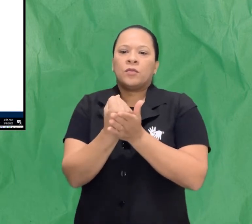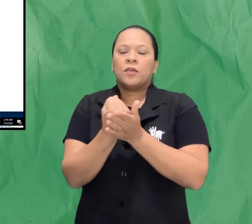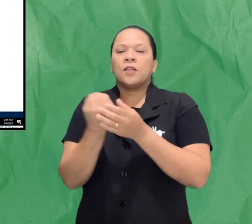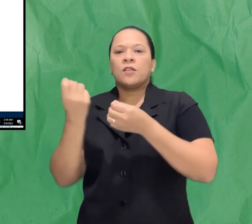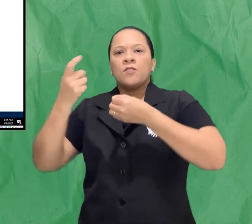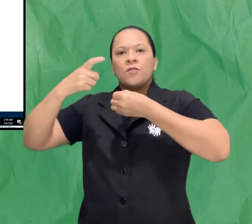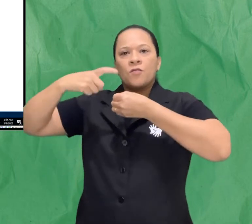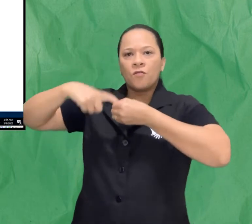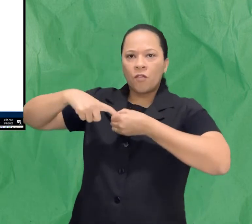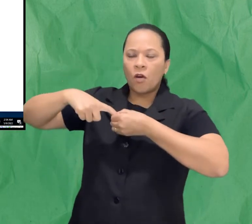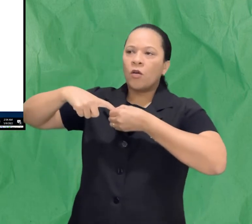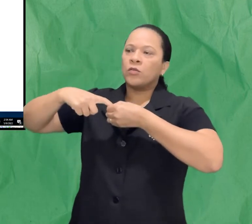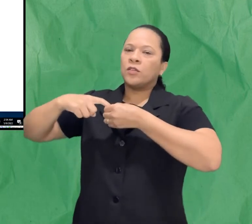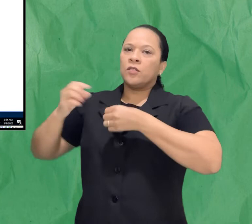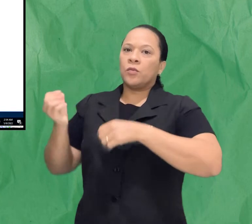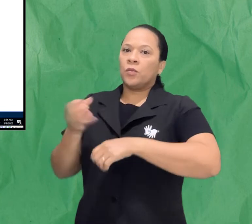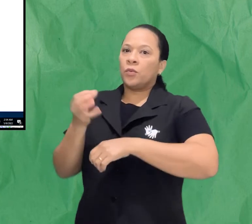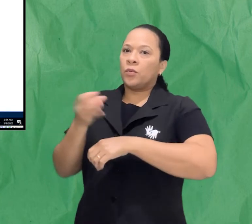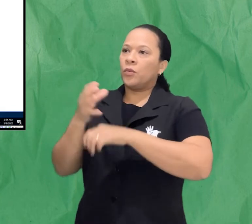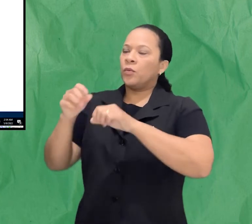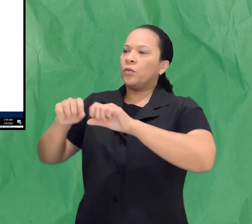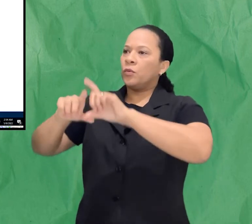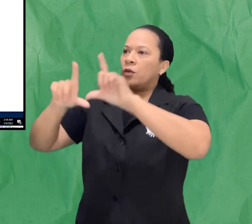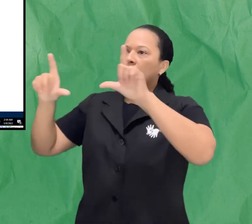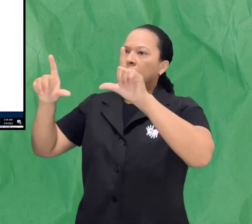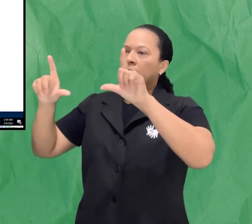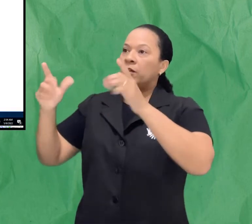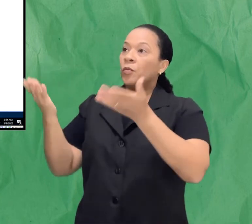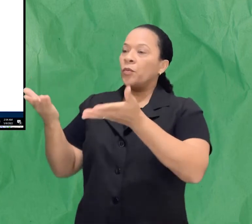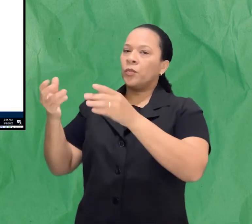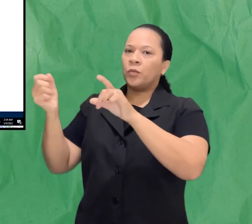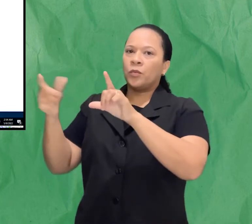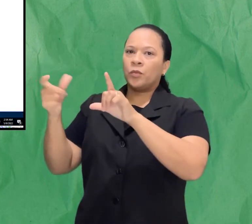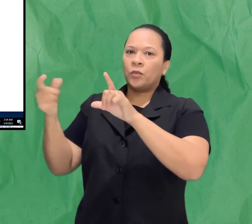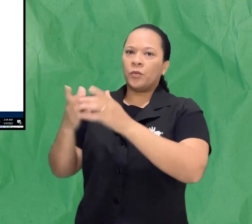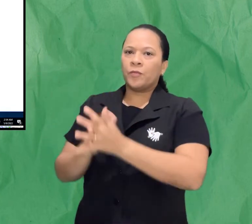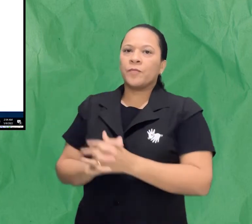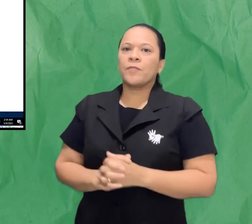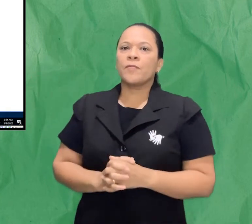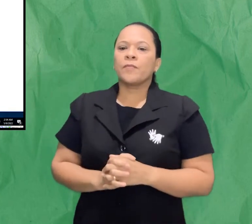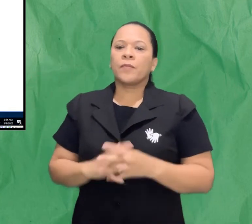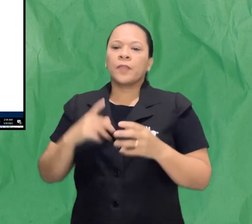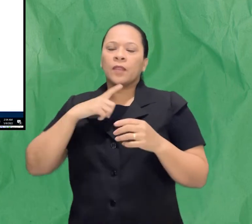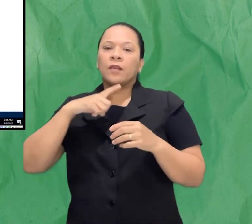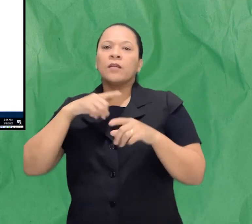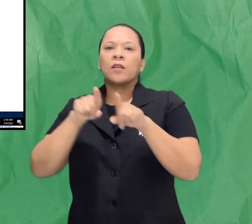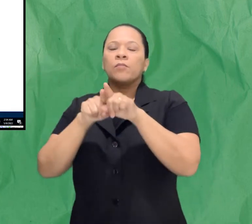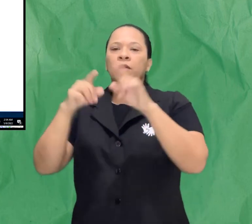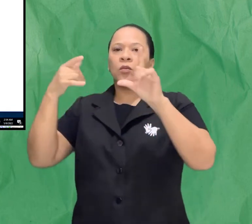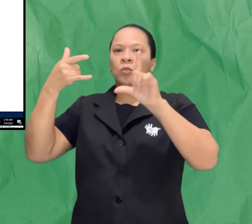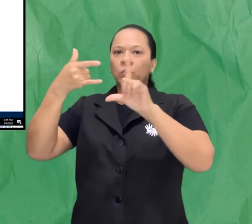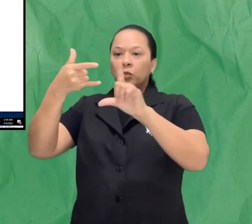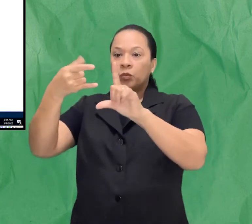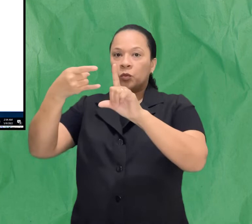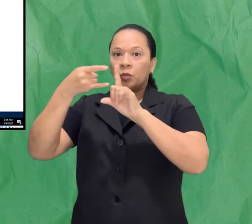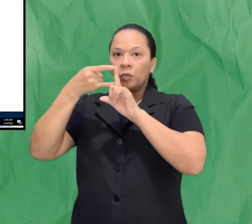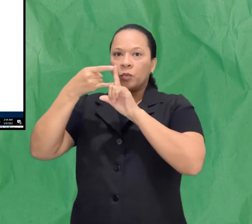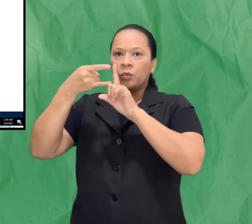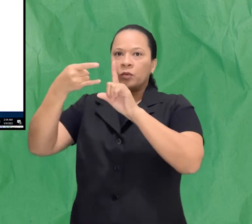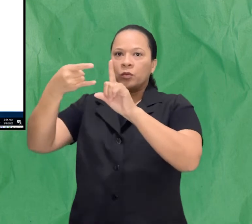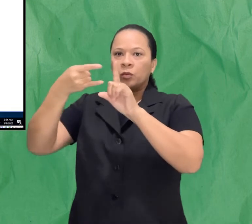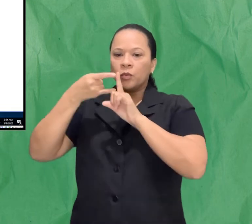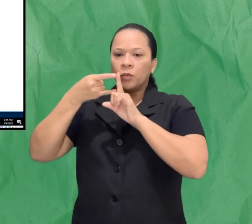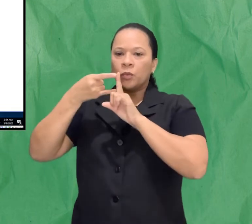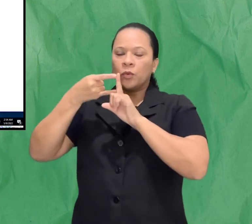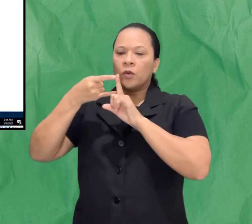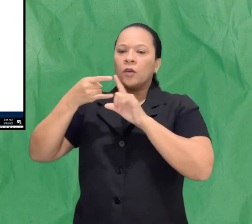atualizo. Aí está atualizado. Agora eu também posso dar o zoom. Eu seguro o Ctrl e rolo o scroll do